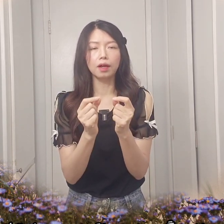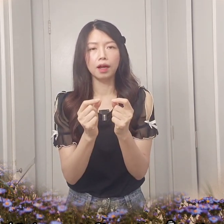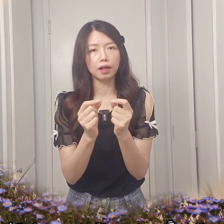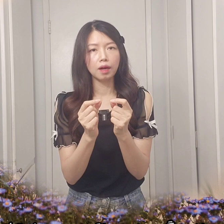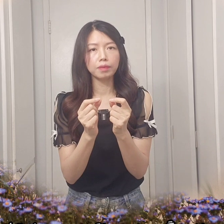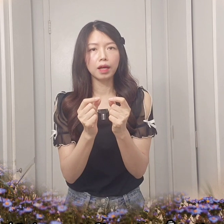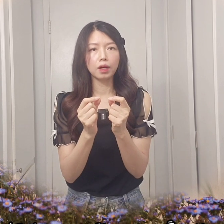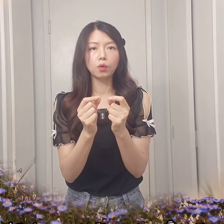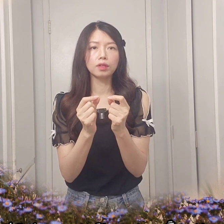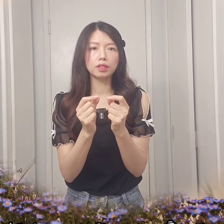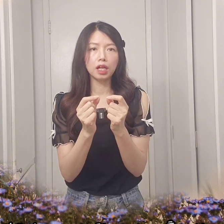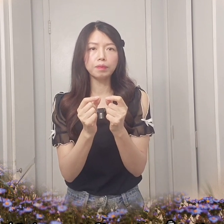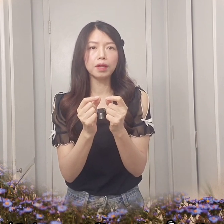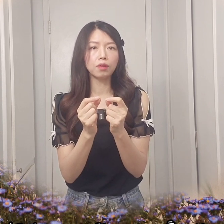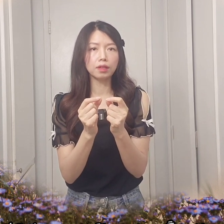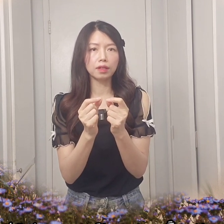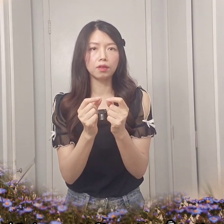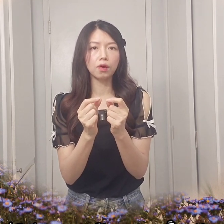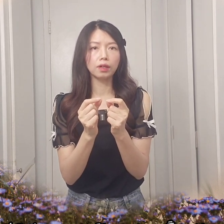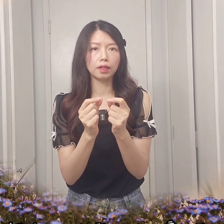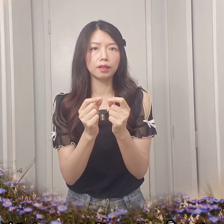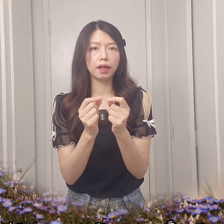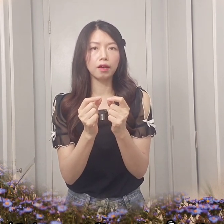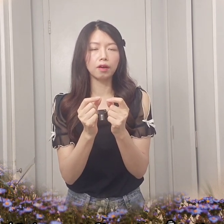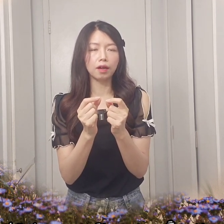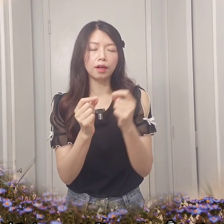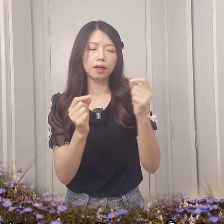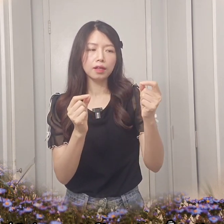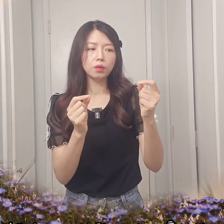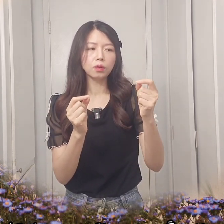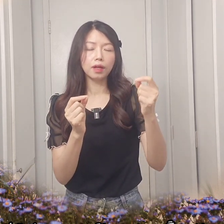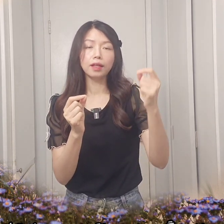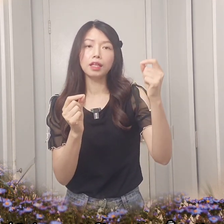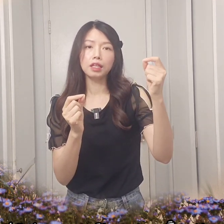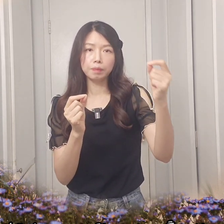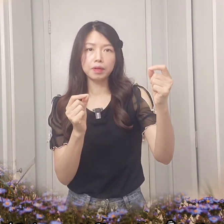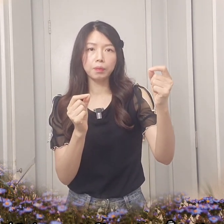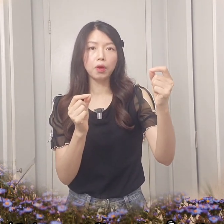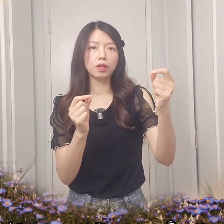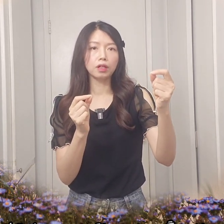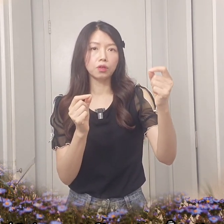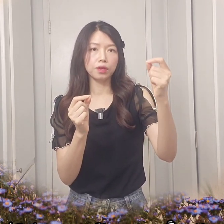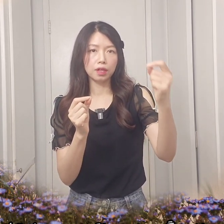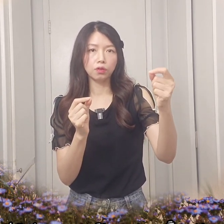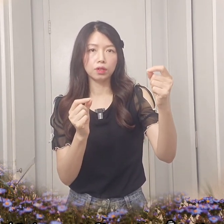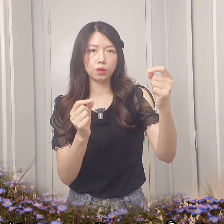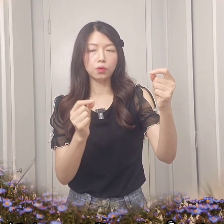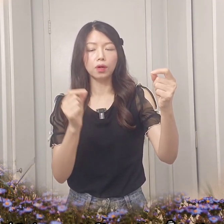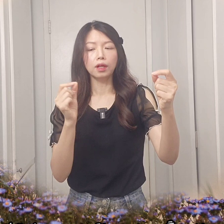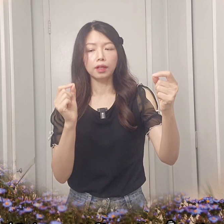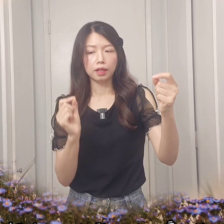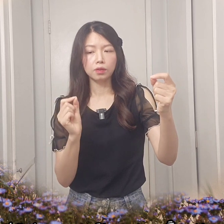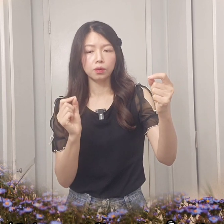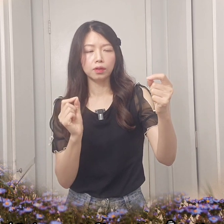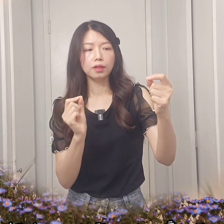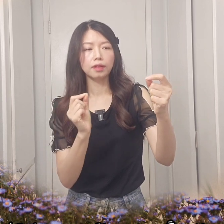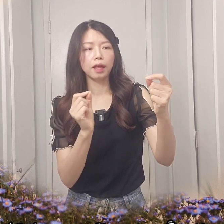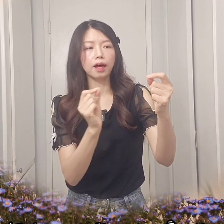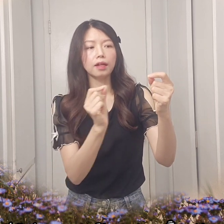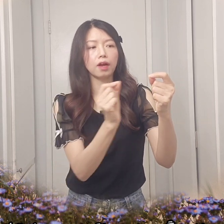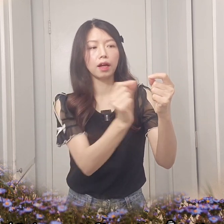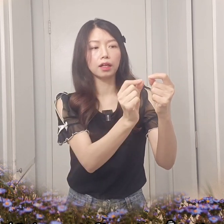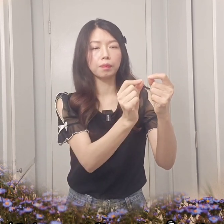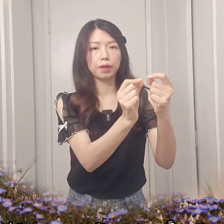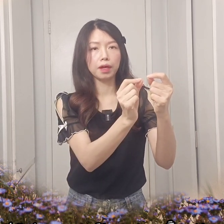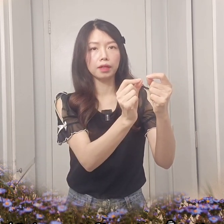해주시면 가깝다 혹은 짧다라고 하는 뜻의 수어가 되는데요. 한 손은 하나님을 표현한 그 위치에 두시고 다른 손은